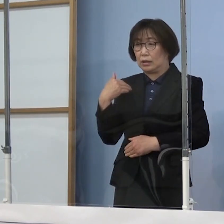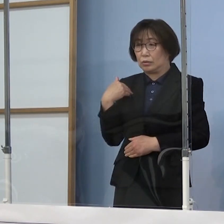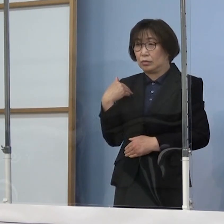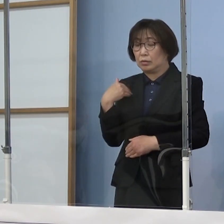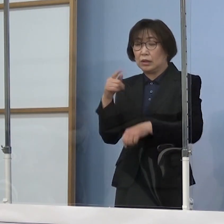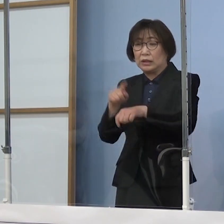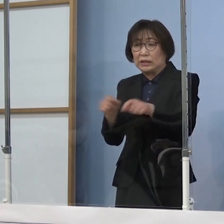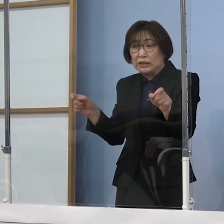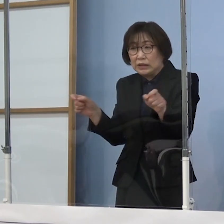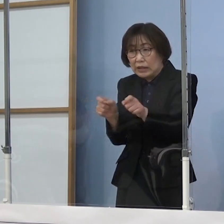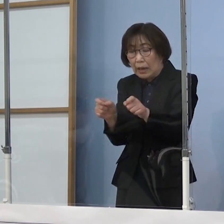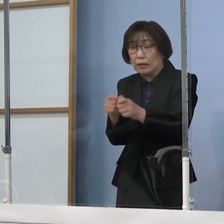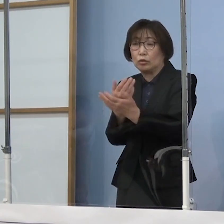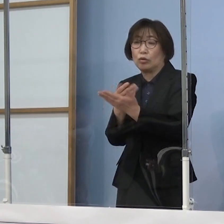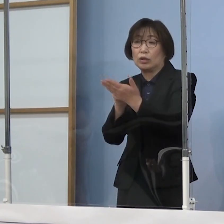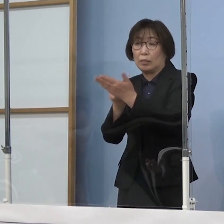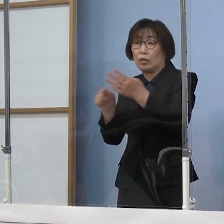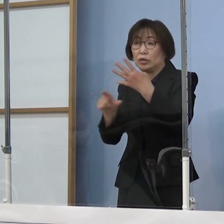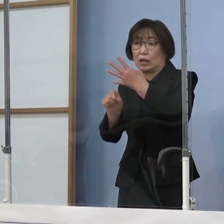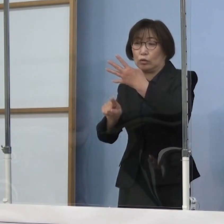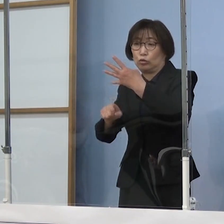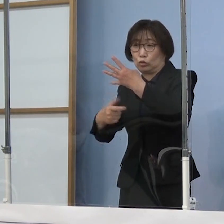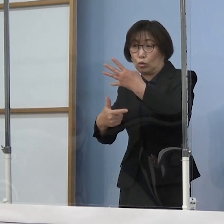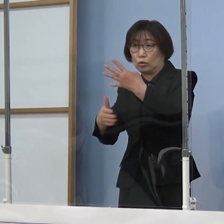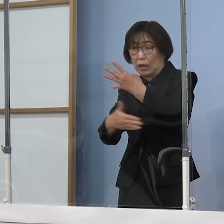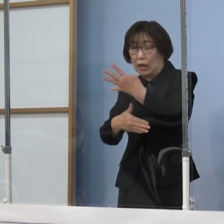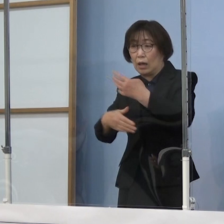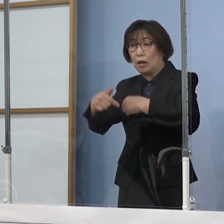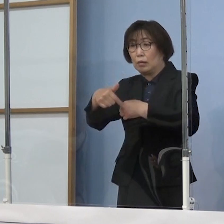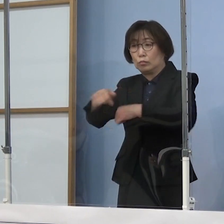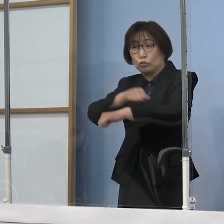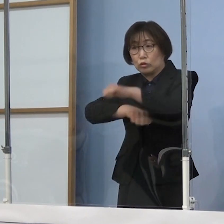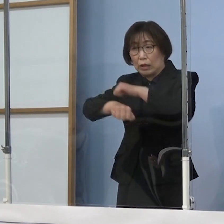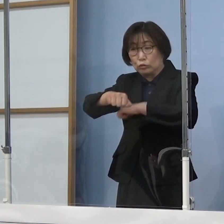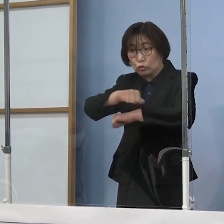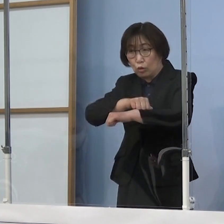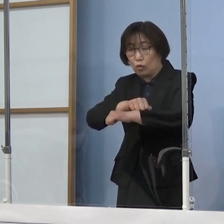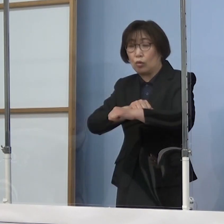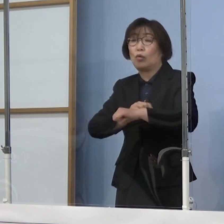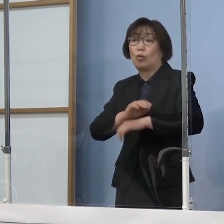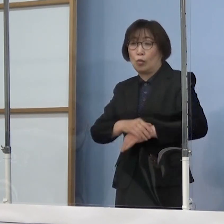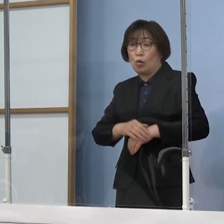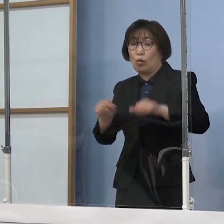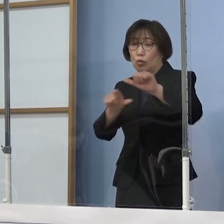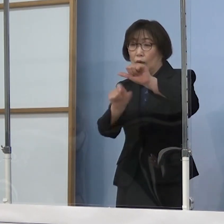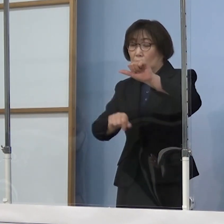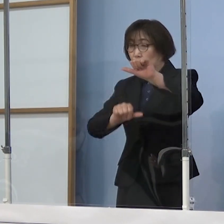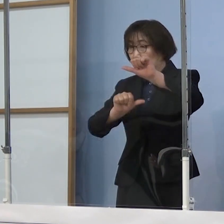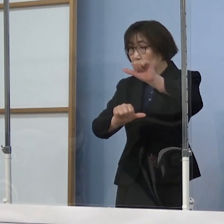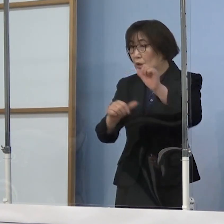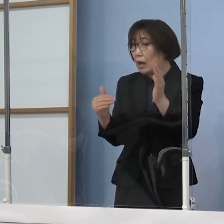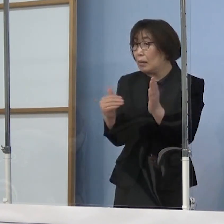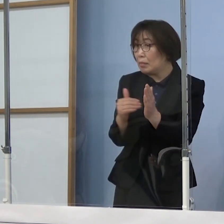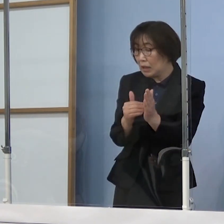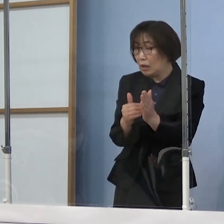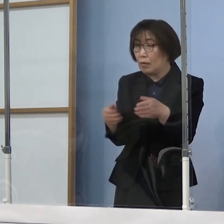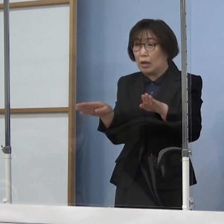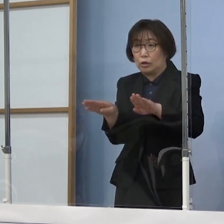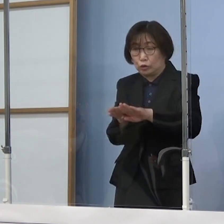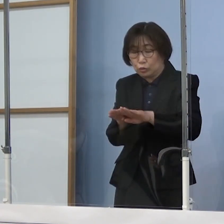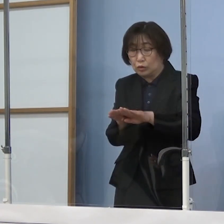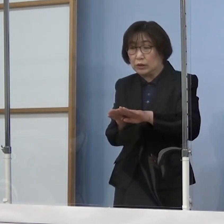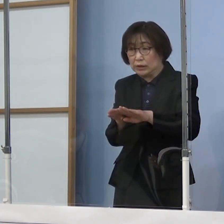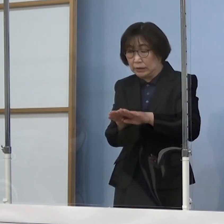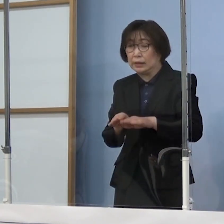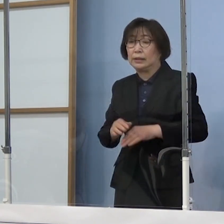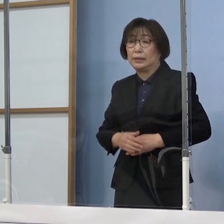月の16日から行い、部活動も4月の27日から5月の5日までは休止まですると、まあ、